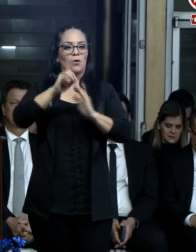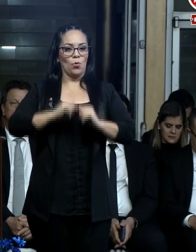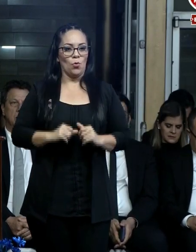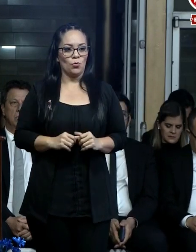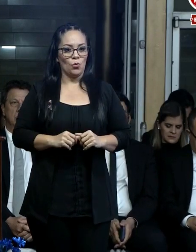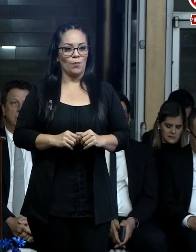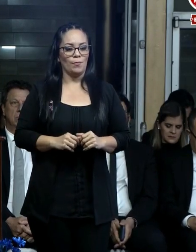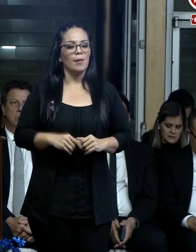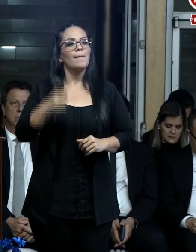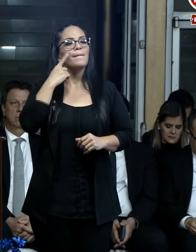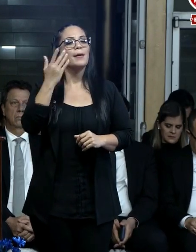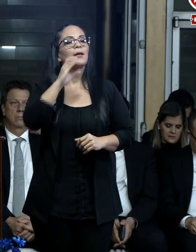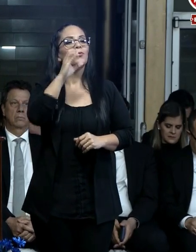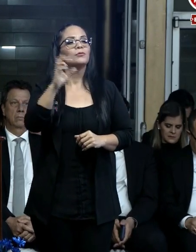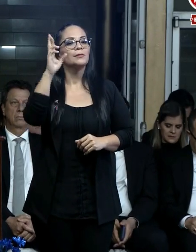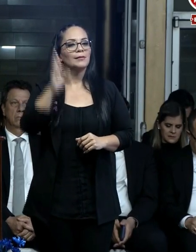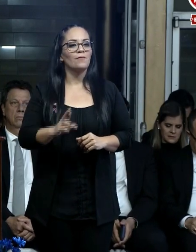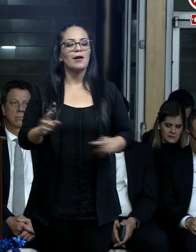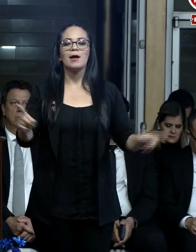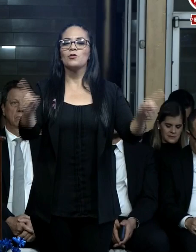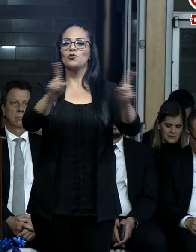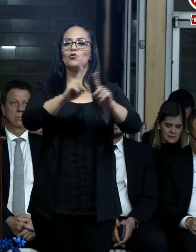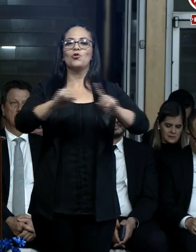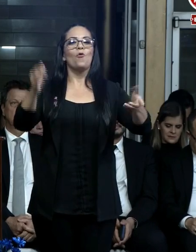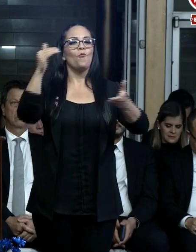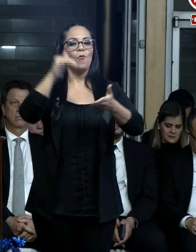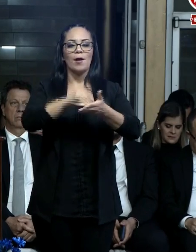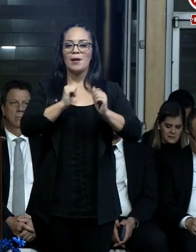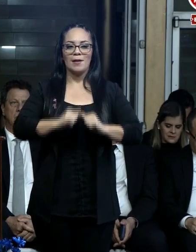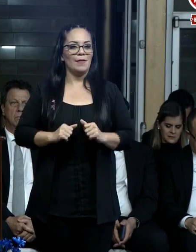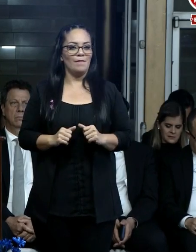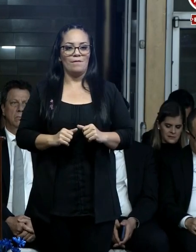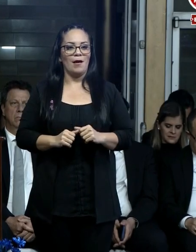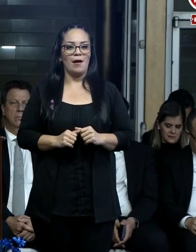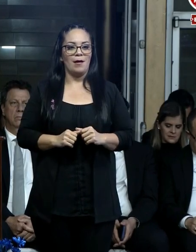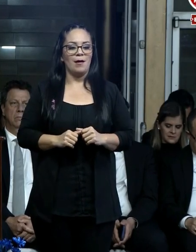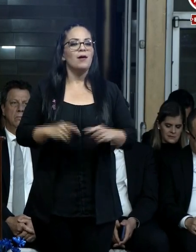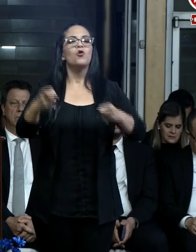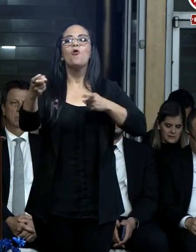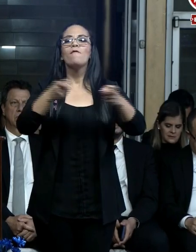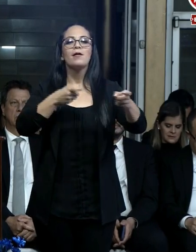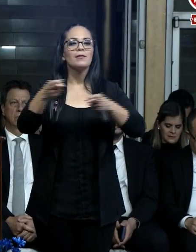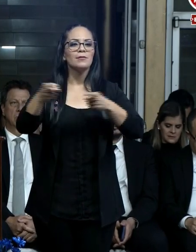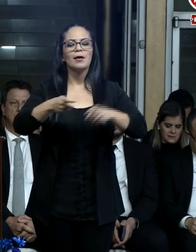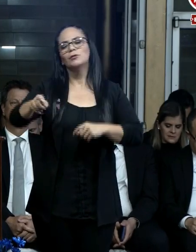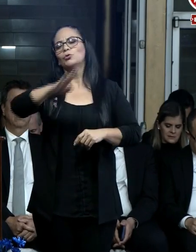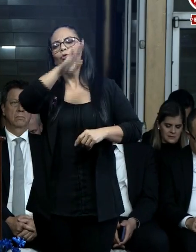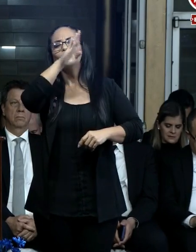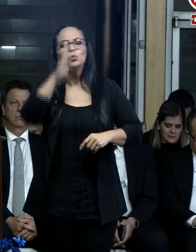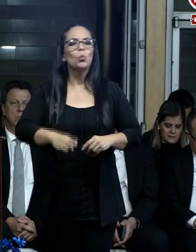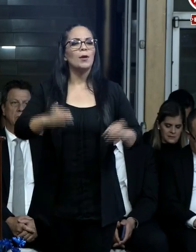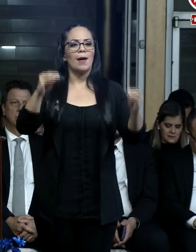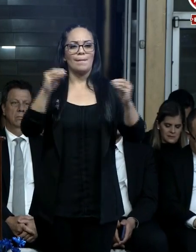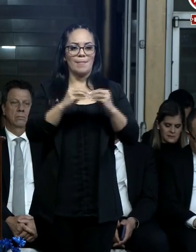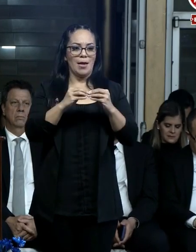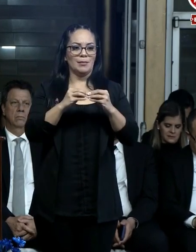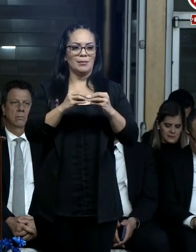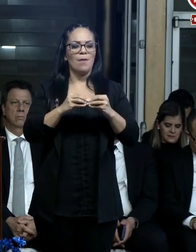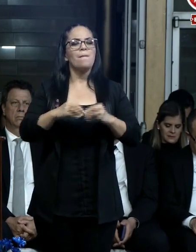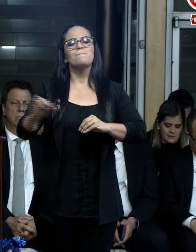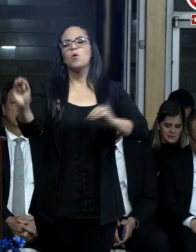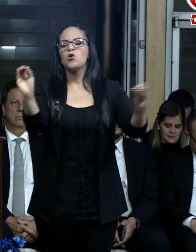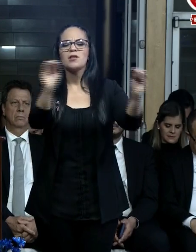para que Costa Rica no vuelva a ser gobernada nunca más